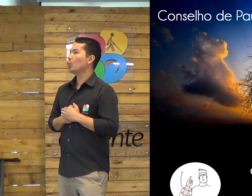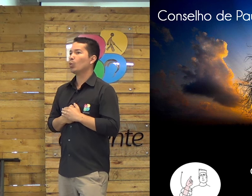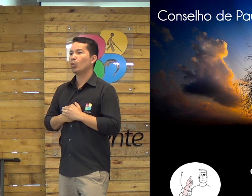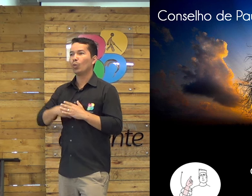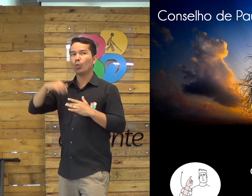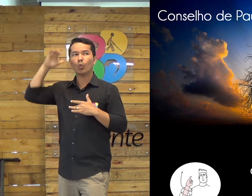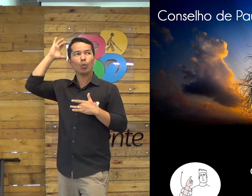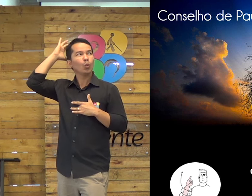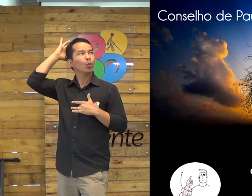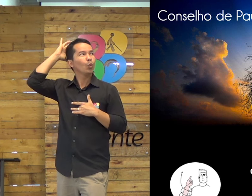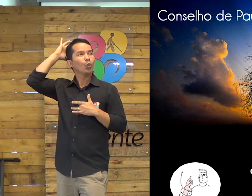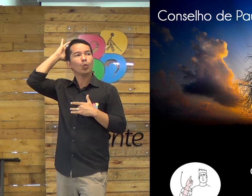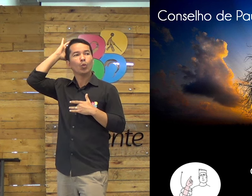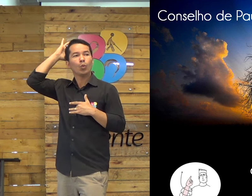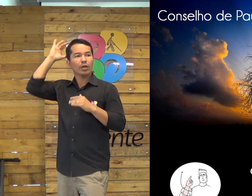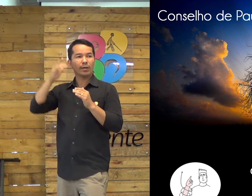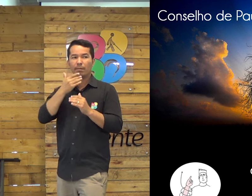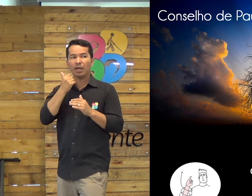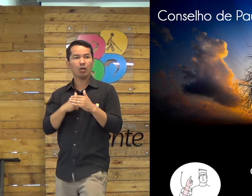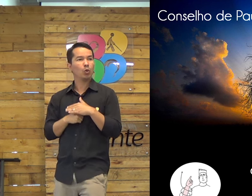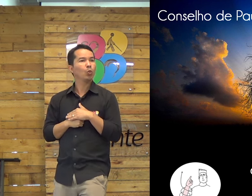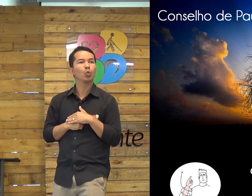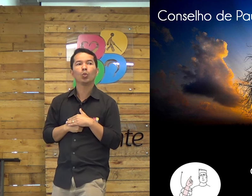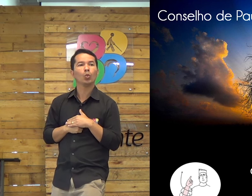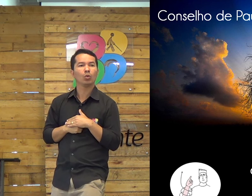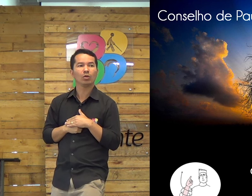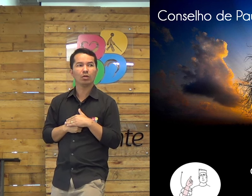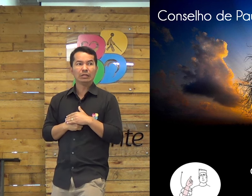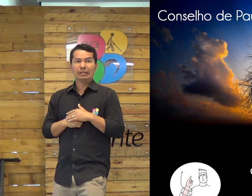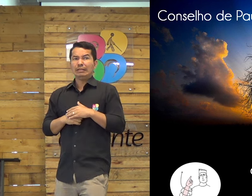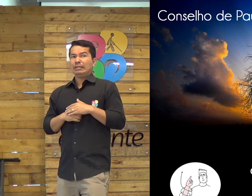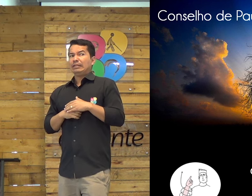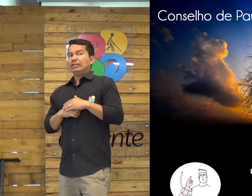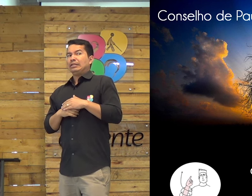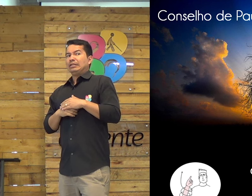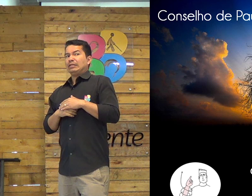isso. E finge que nada está acontecendo.